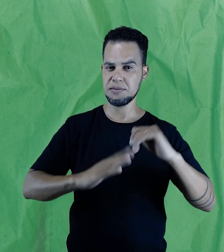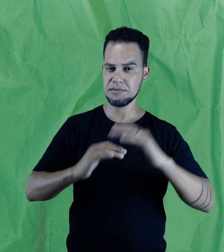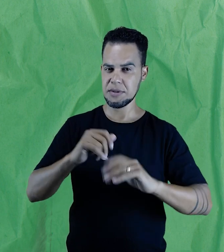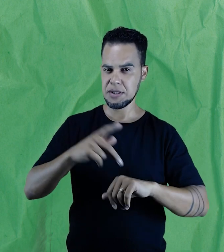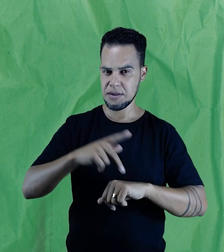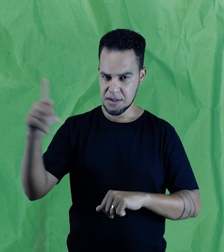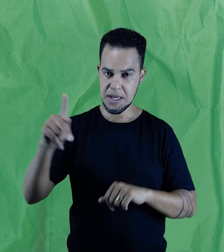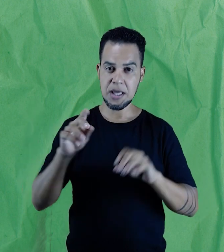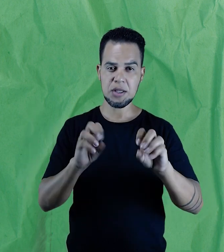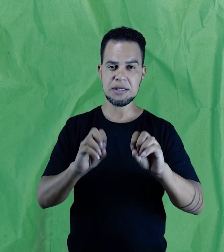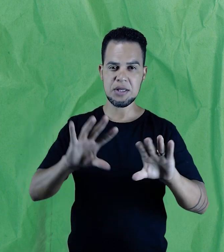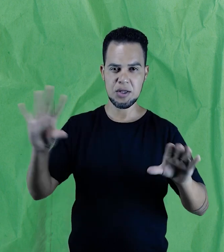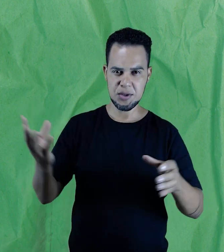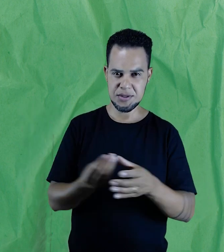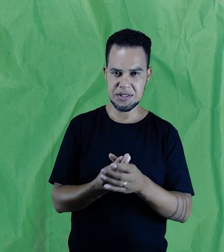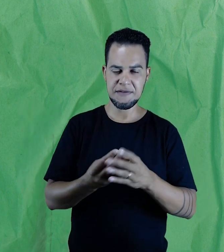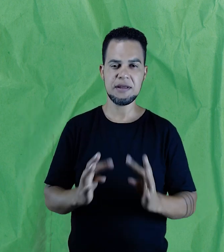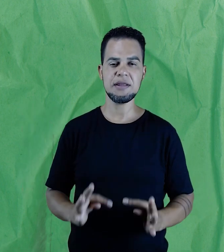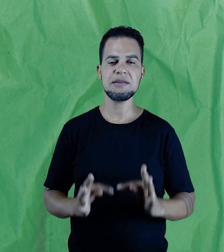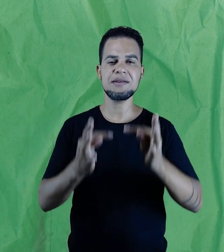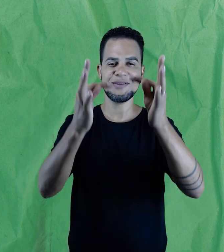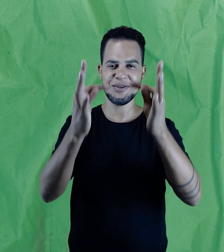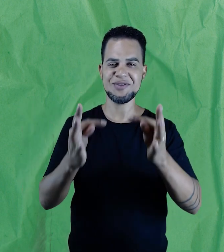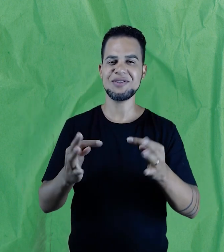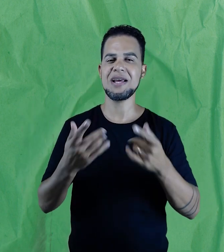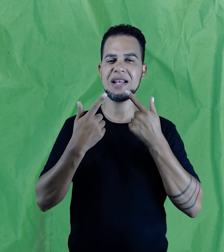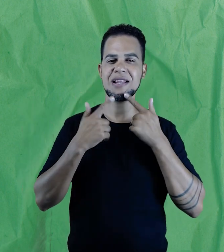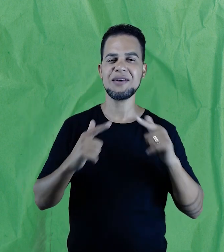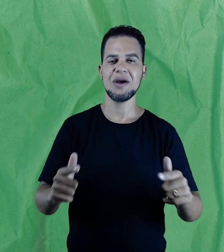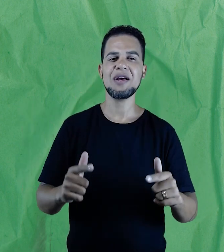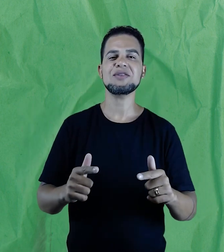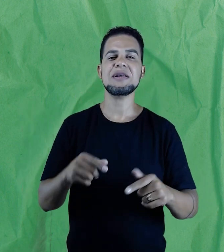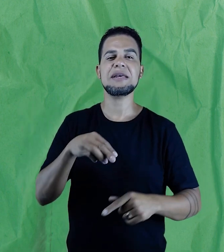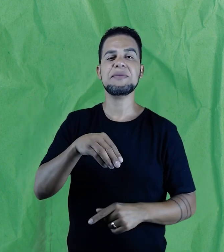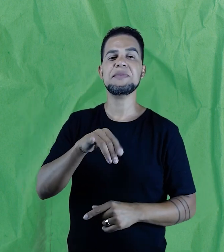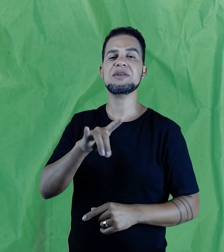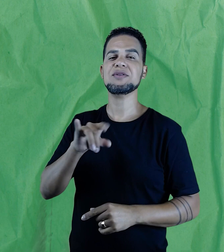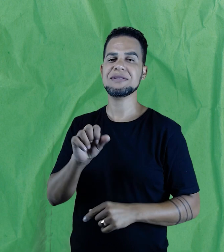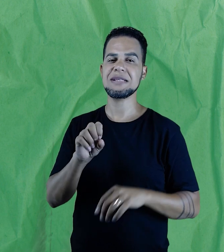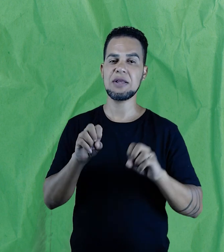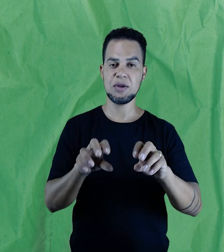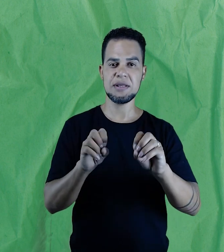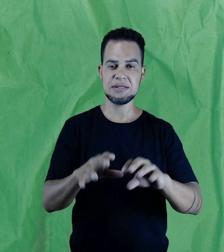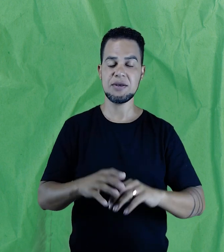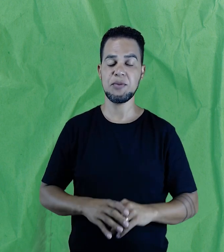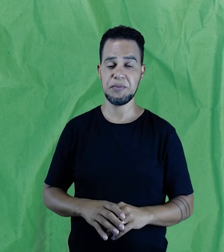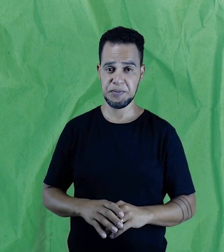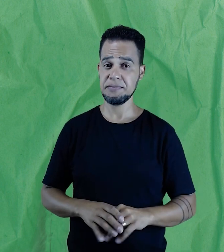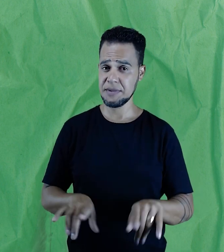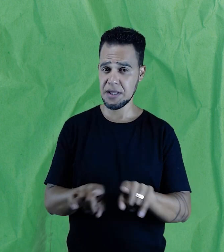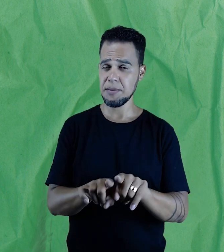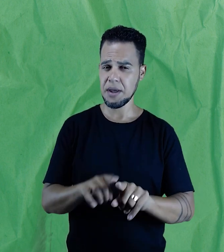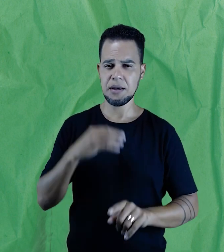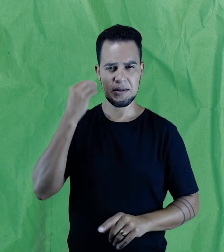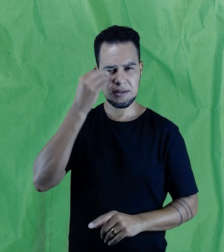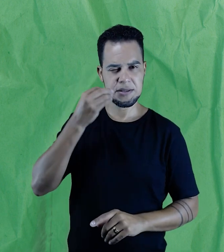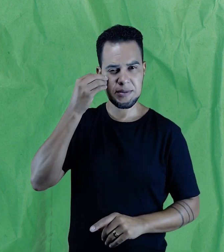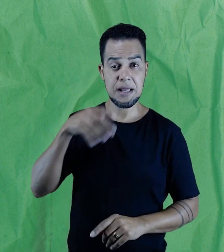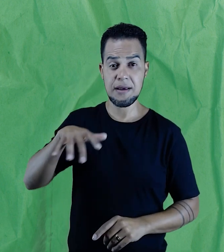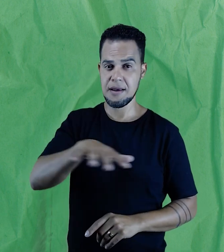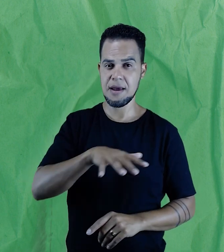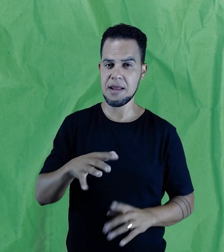em educação inclusiva e tecnologias, linguagens e mídias na educação. Além disso, tenho experiência na